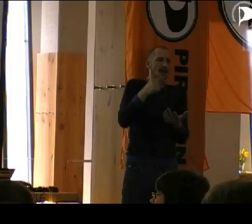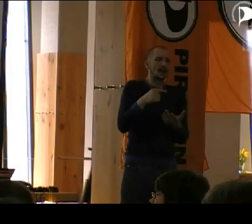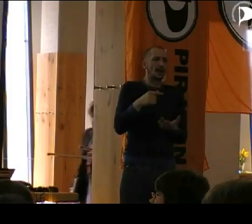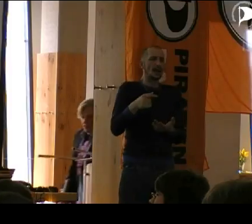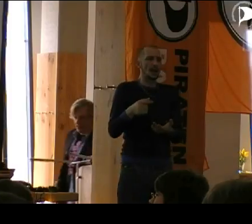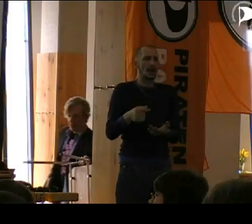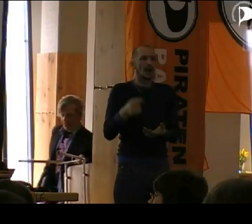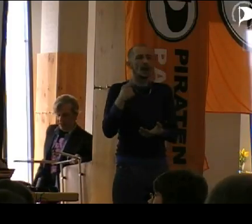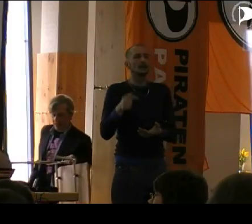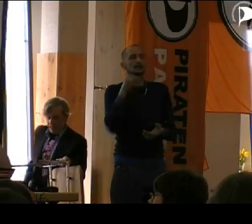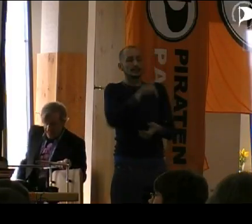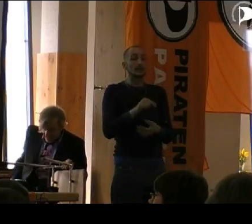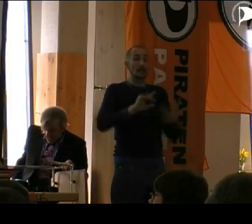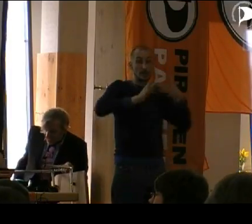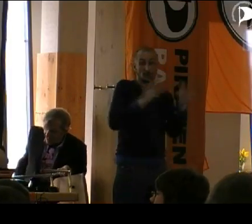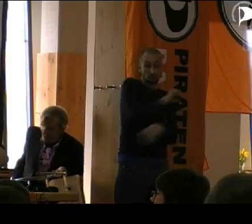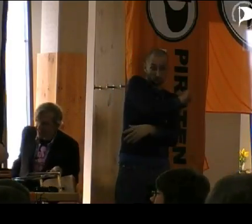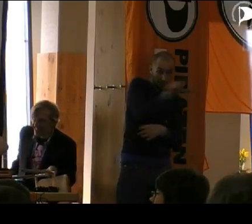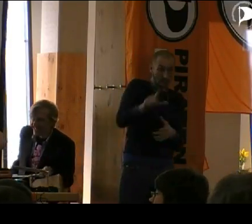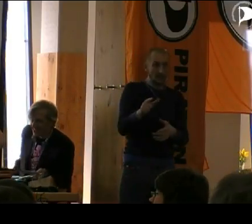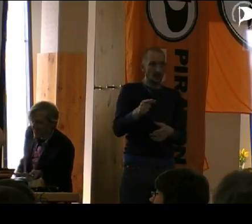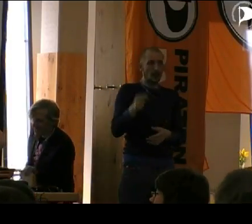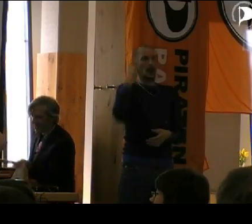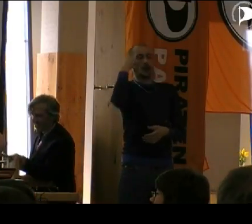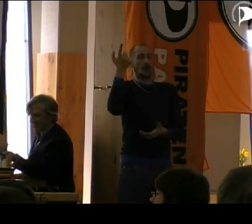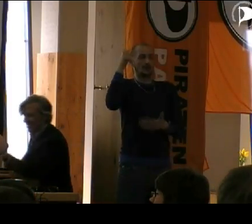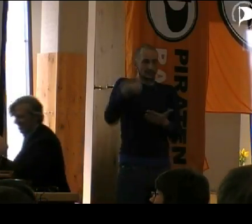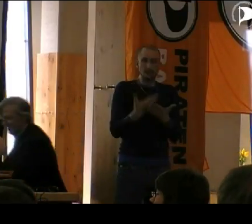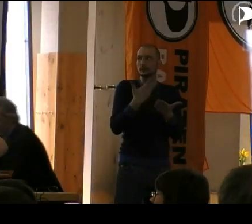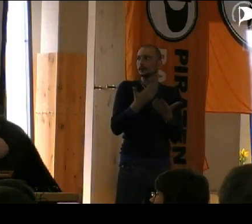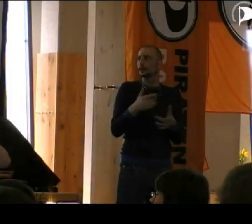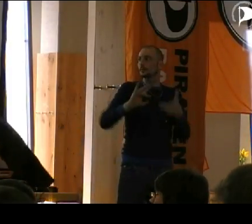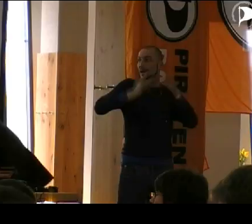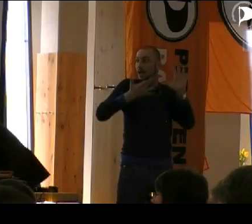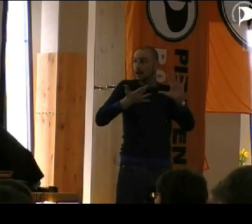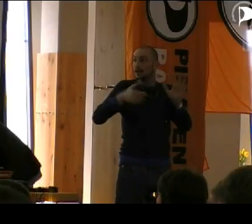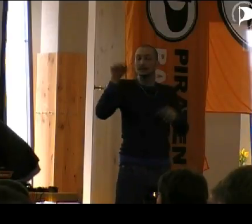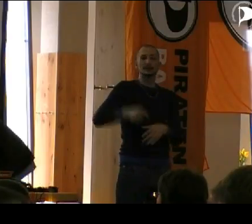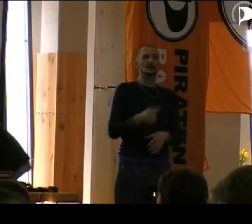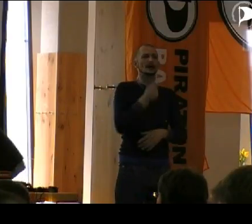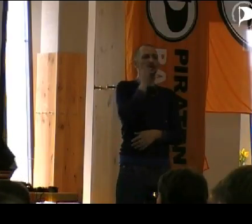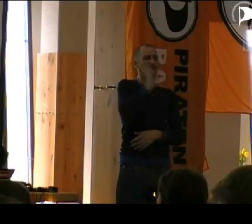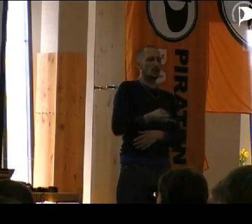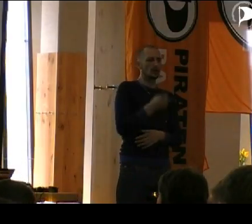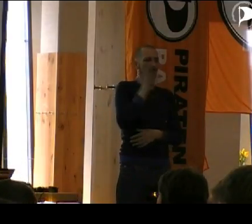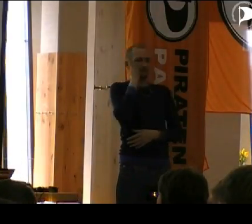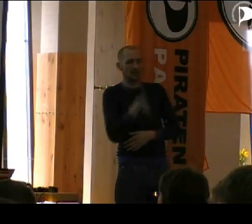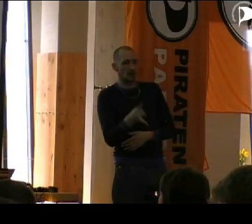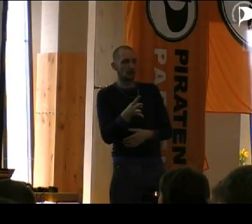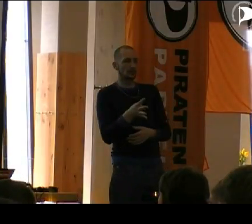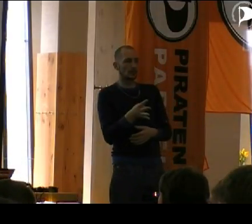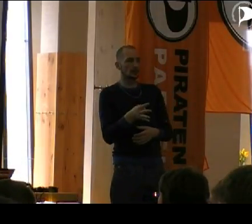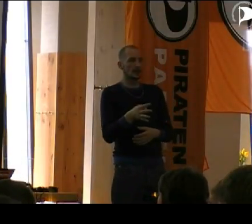und transparenz richtlinie lampe wir hatten ich weiß dass ich jetzt zwei und 400 wagen deshalb versuchen die